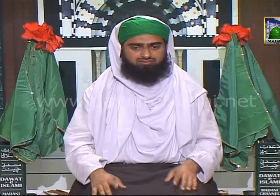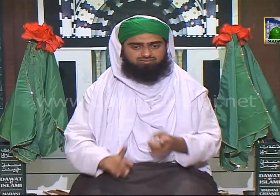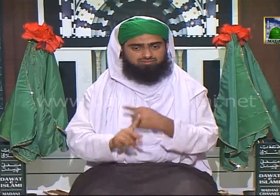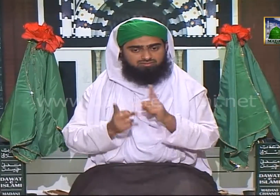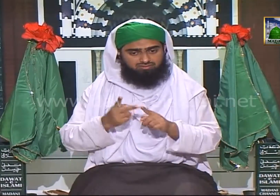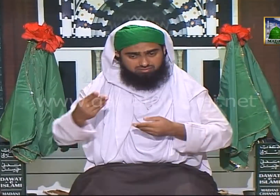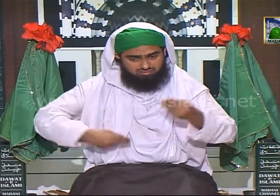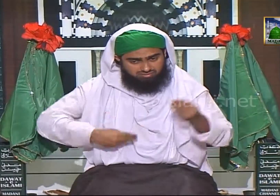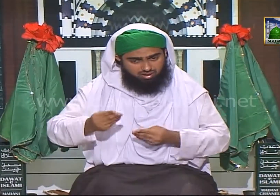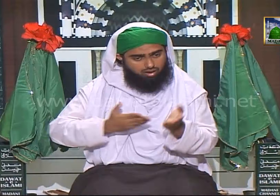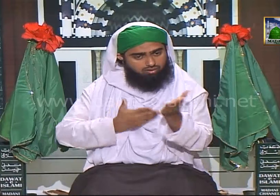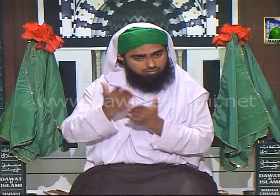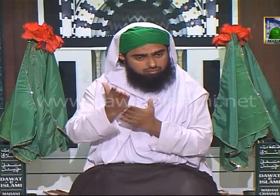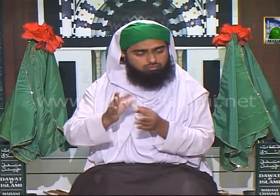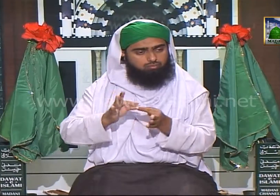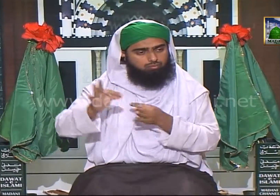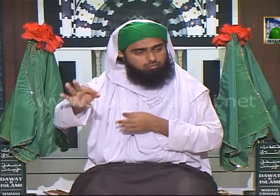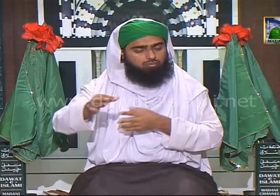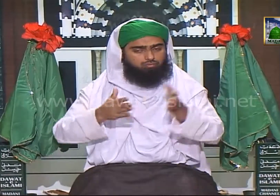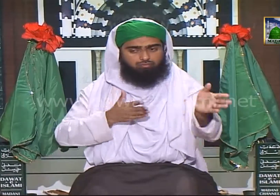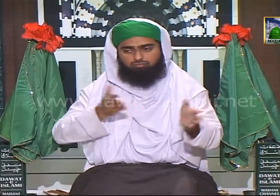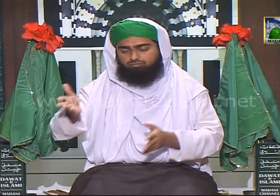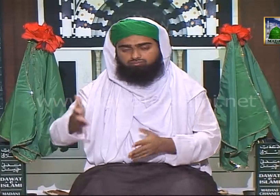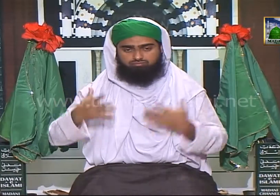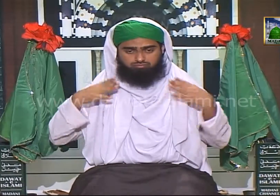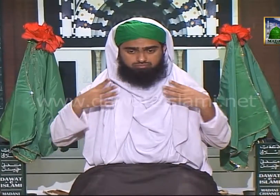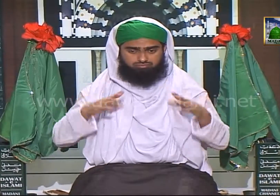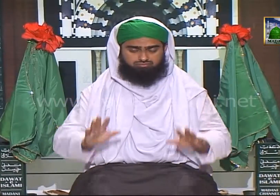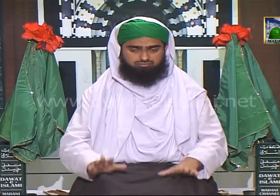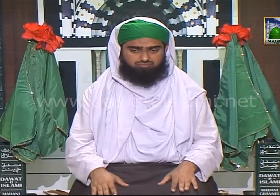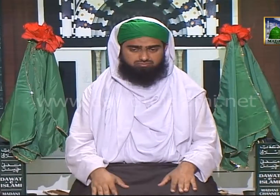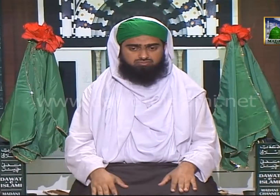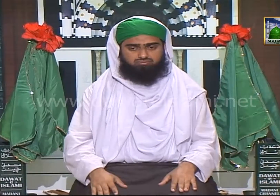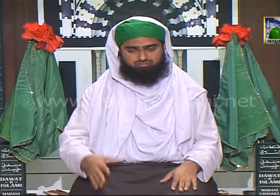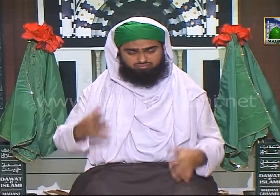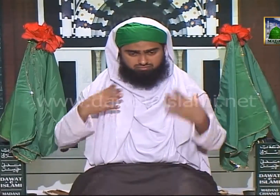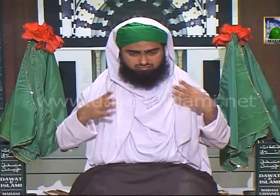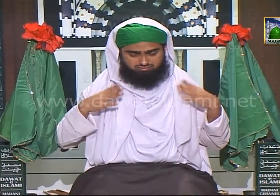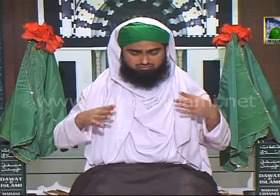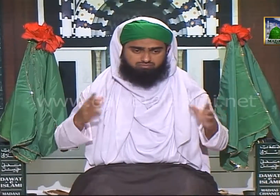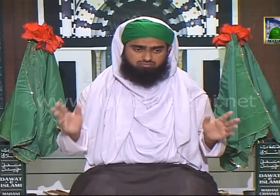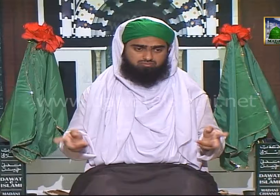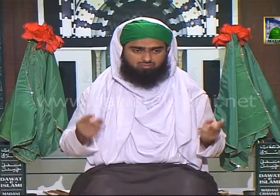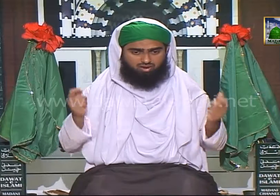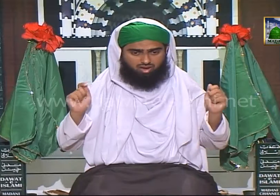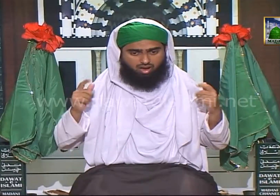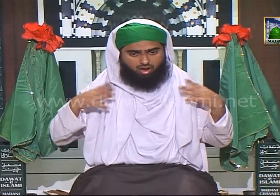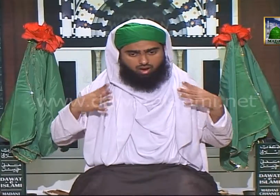چرائی، تجارت فرمائی ہے۔ اسی طرح متعدد انبیاء علیہ السلام کے بارے میں ملتا ہے کہ کچھ نہ کچھ یہ حضرات